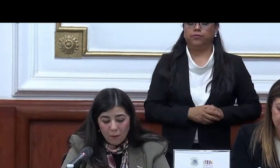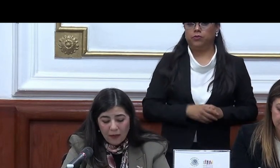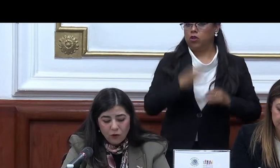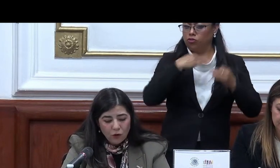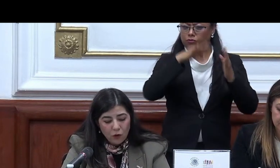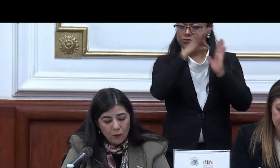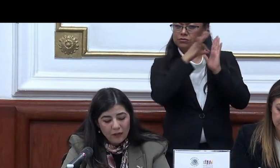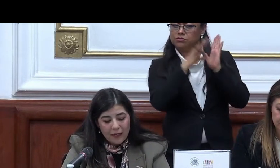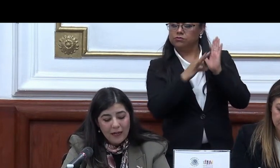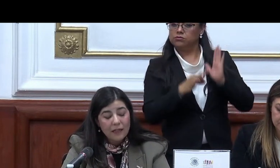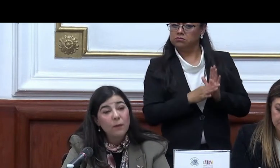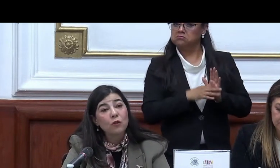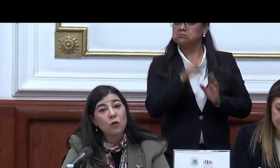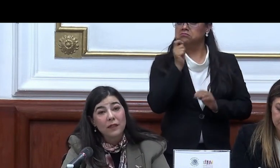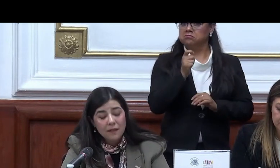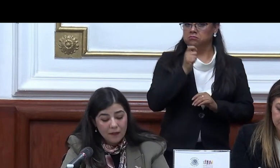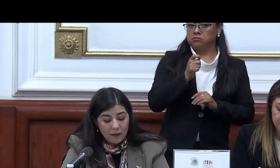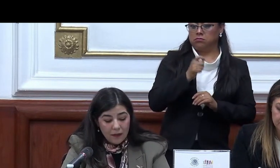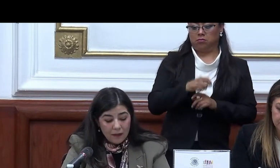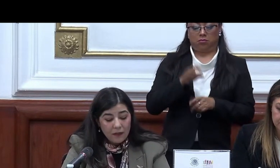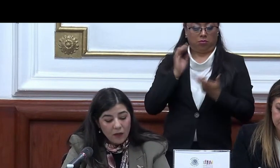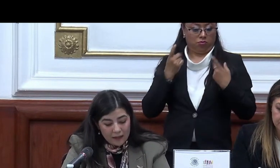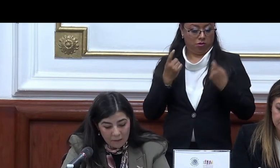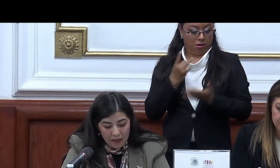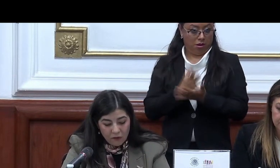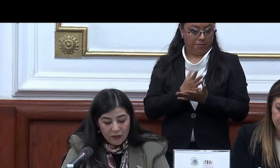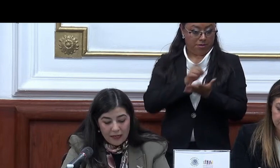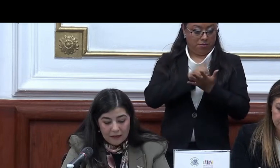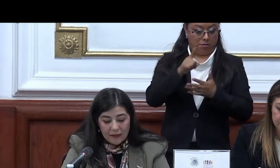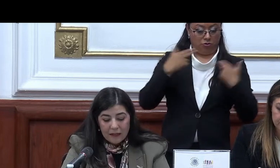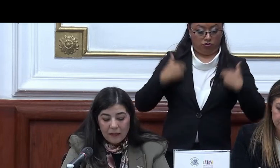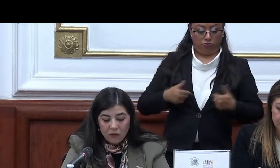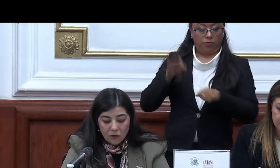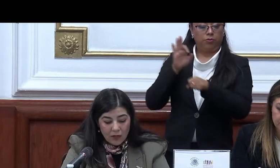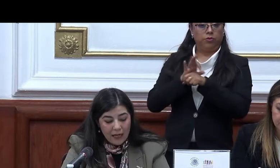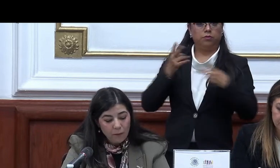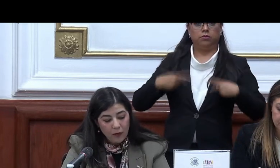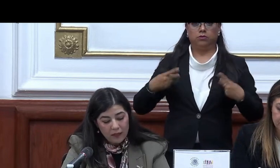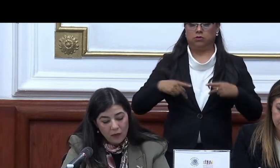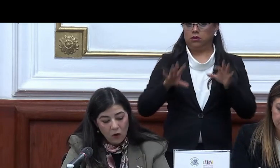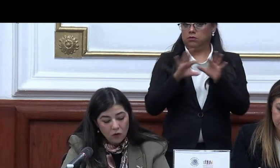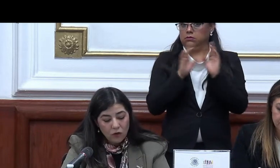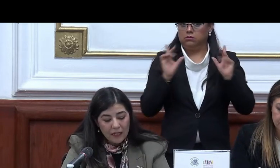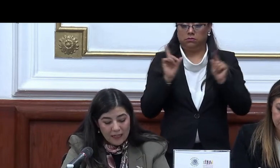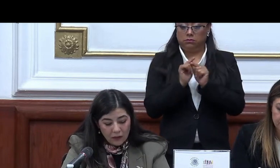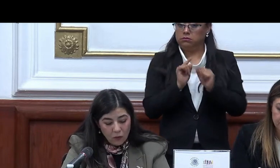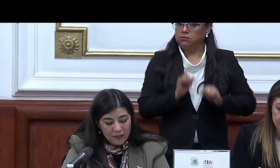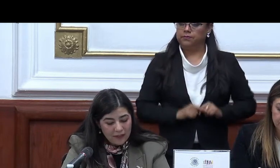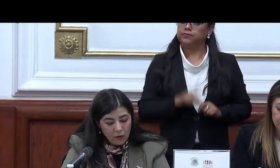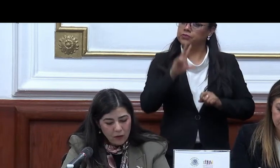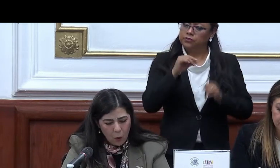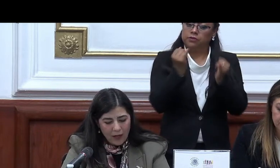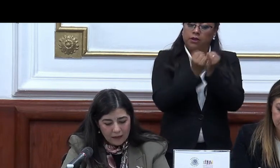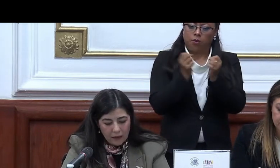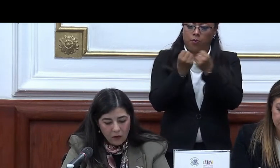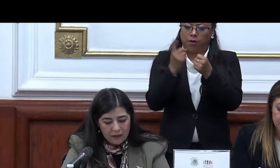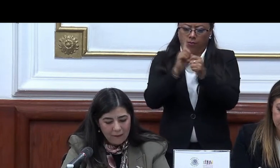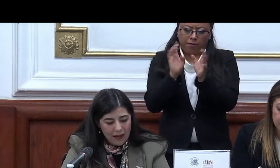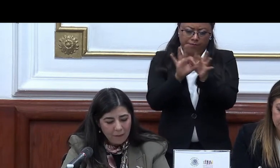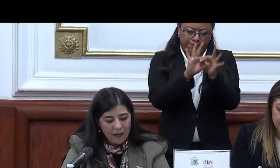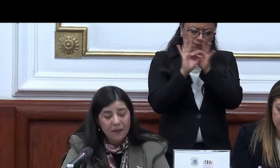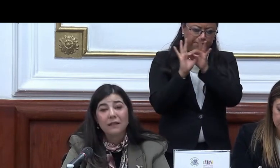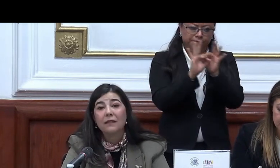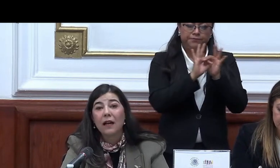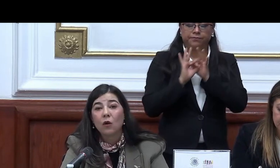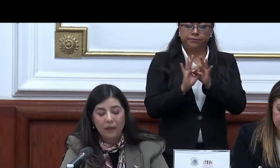derechos humanos no solo protegen a las personas, sino que también fortalecen el tejido social y político, consolidando un Estado democrático que